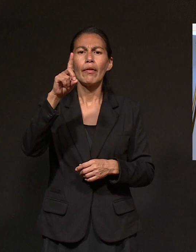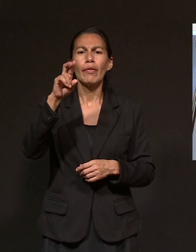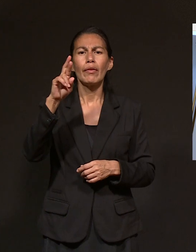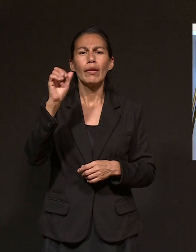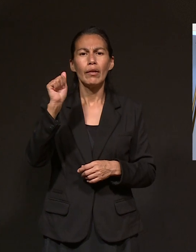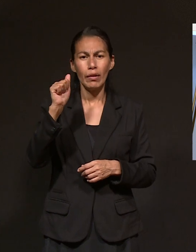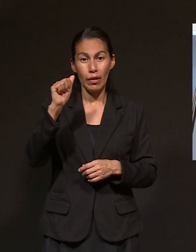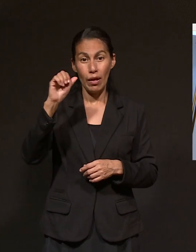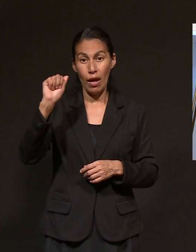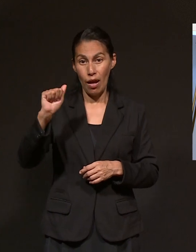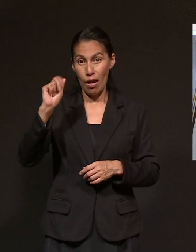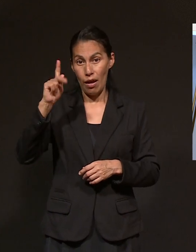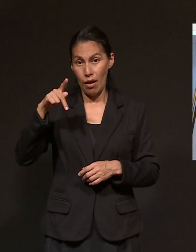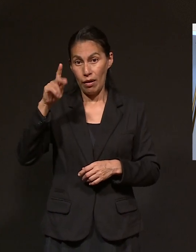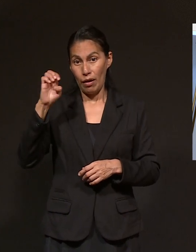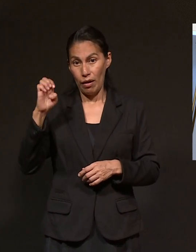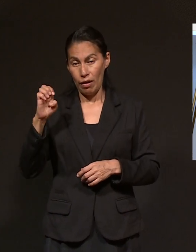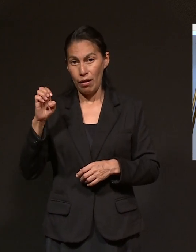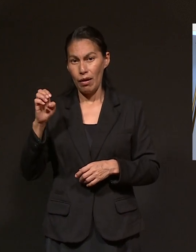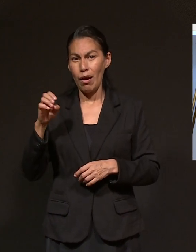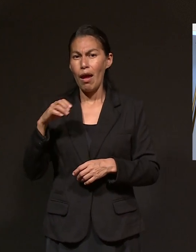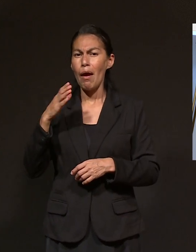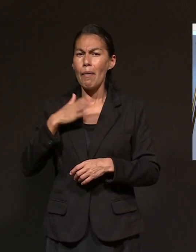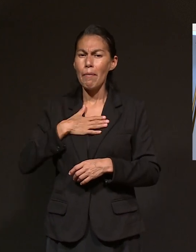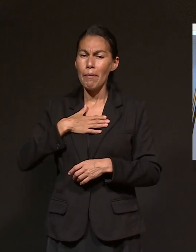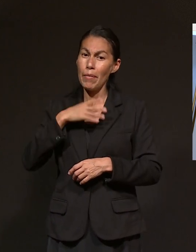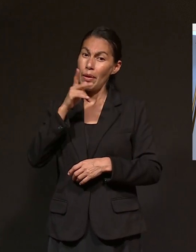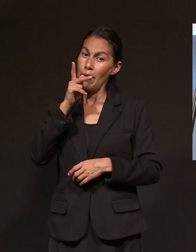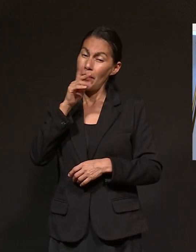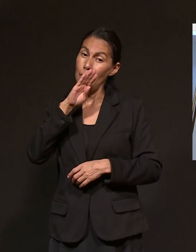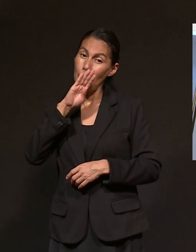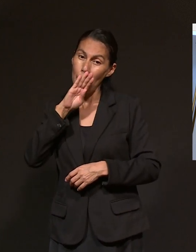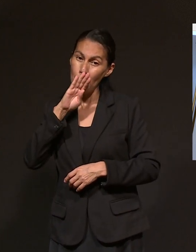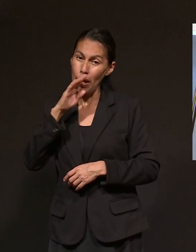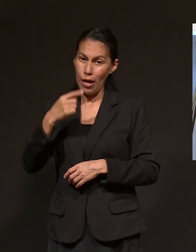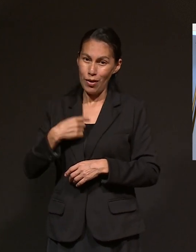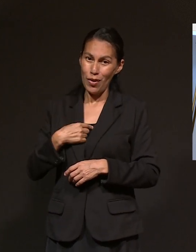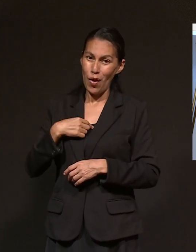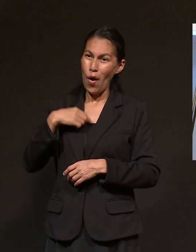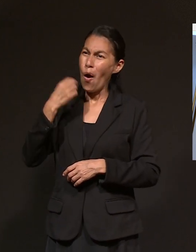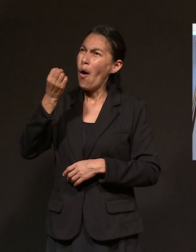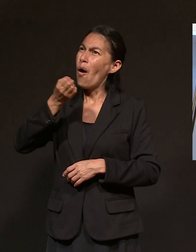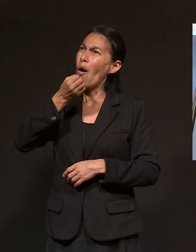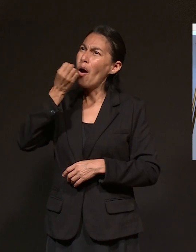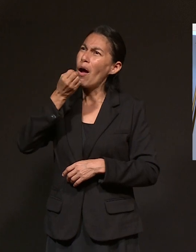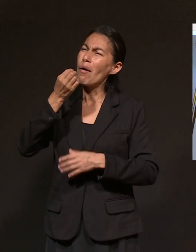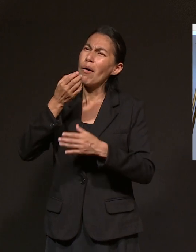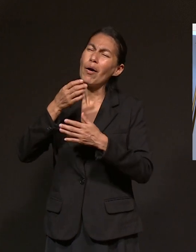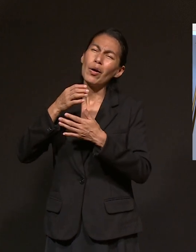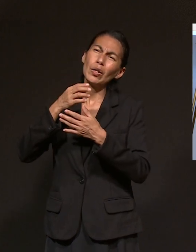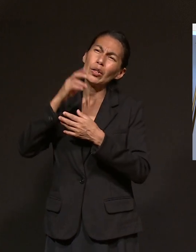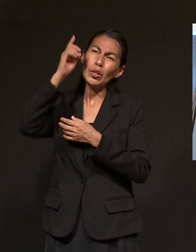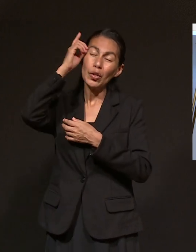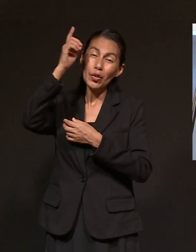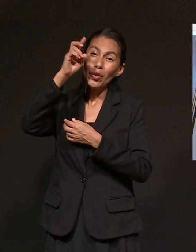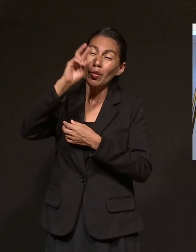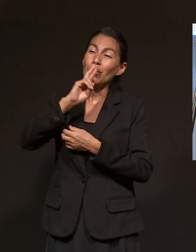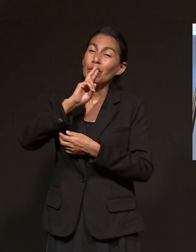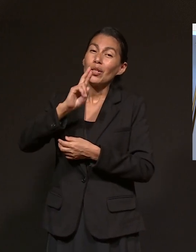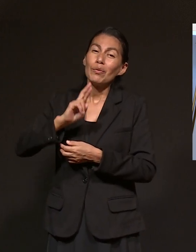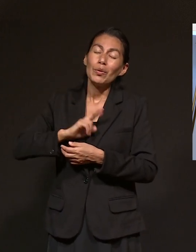Mi mamá y yo estamos agradecidas Con Dios Porque recibimos un documento De la notaría